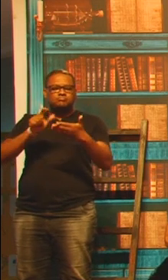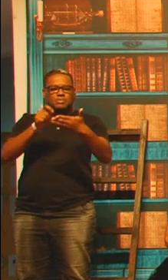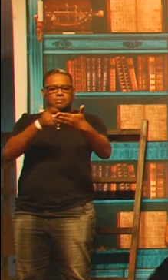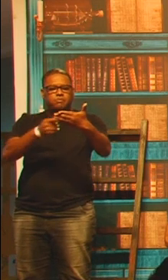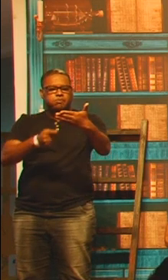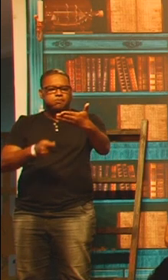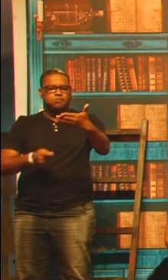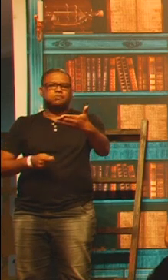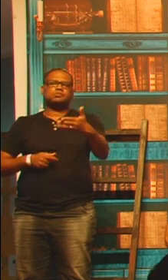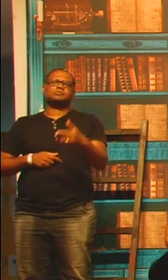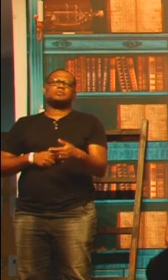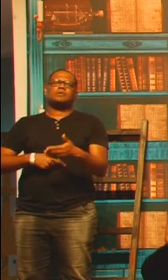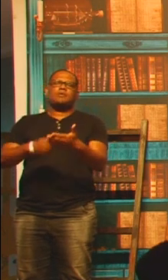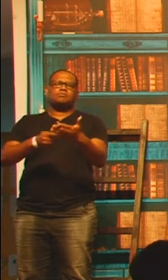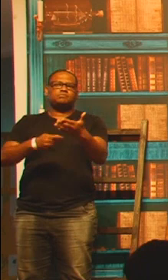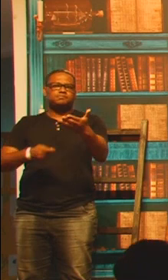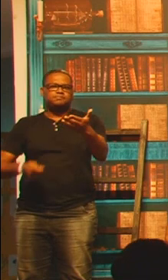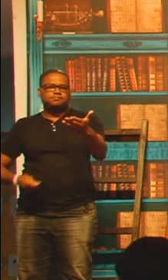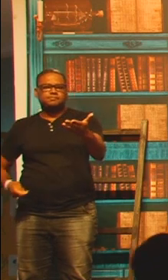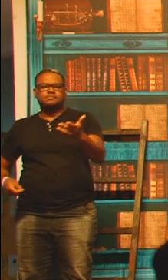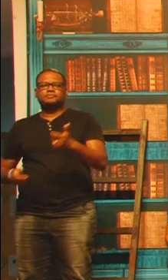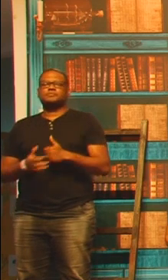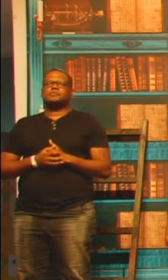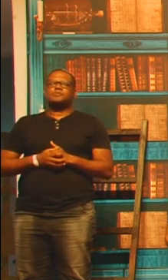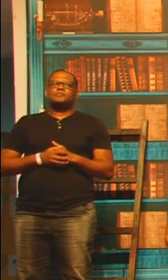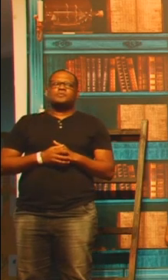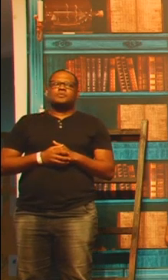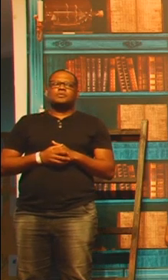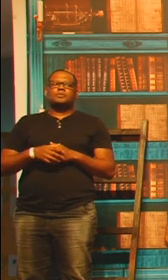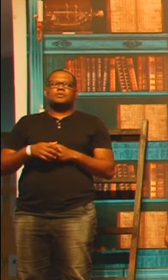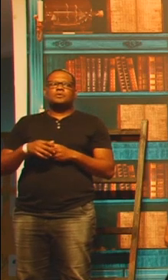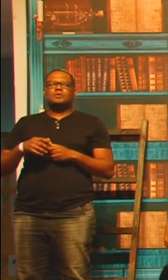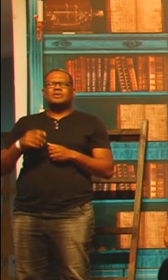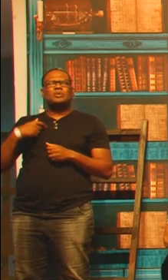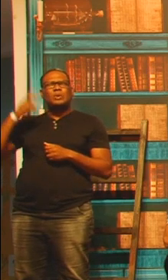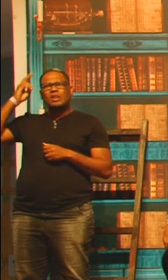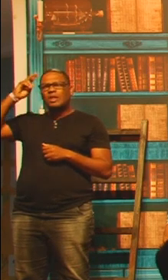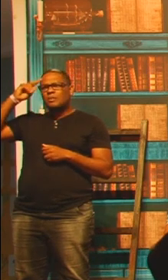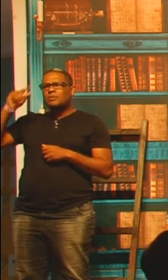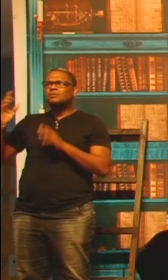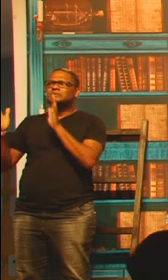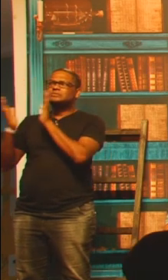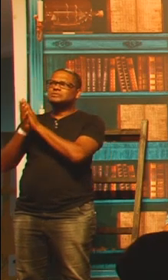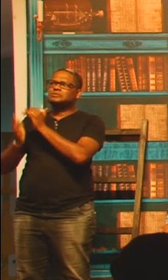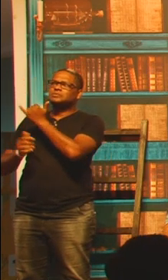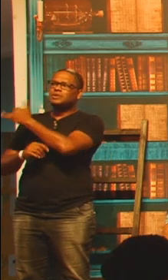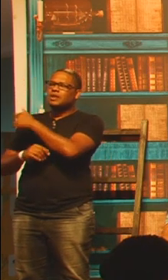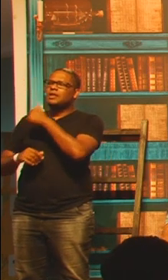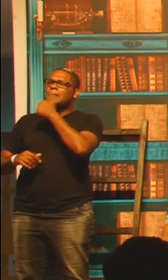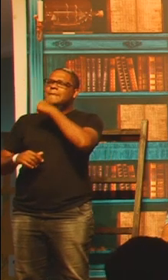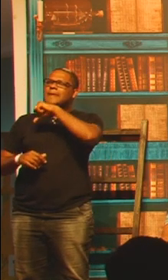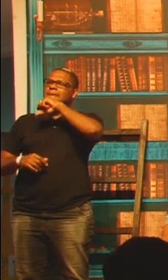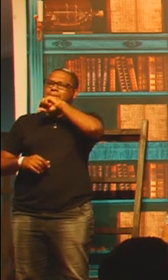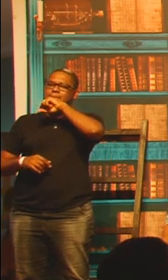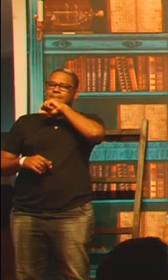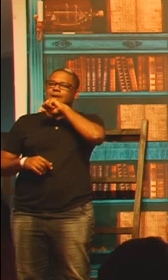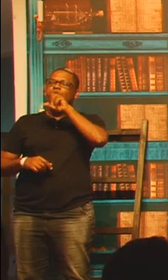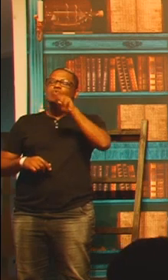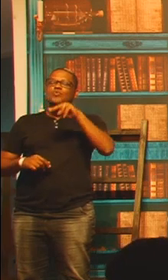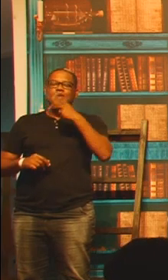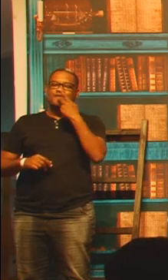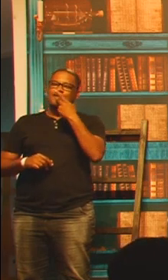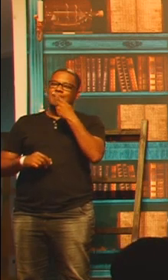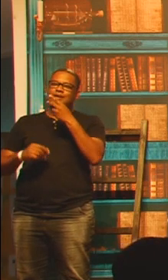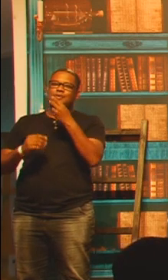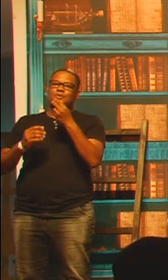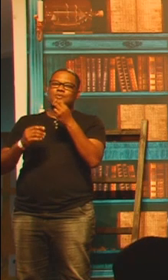outras coisas. E eu estava até contando, eu não sei que é para quem eu contei, eu sempre falo de minha mãe, mas nunca falo muito,